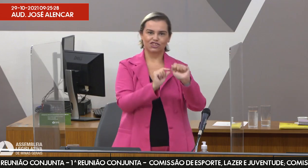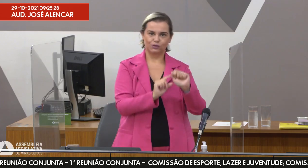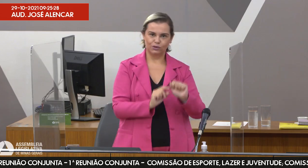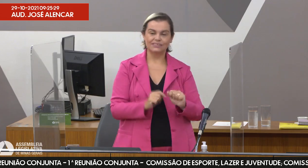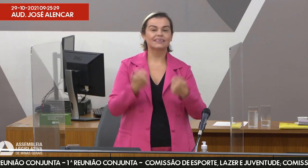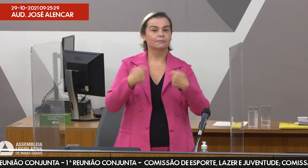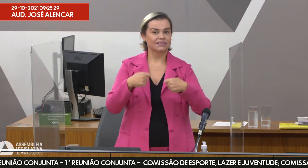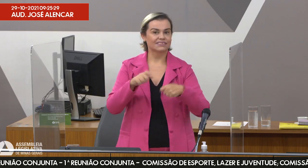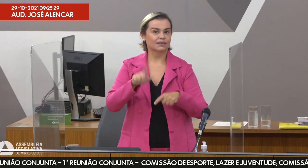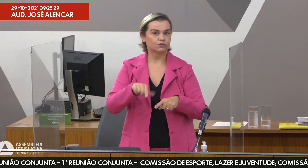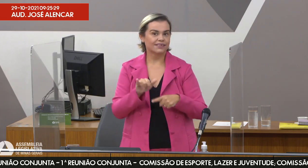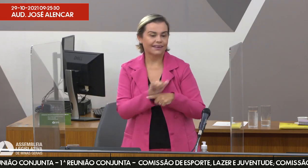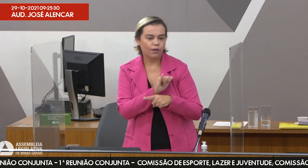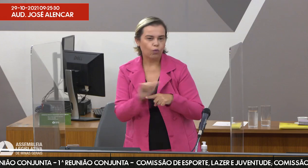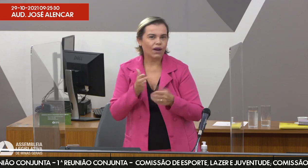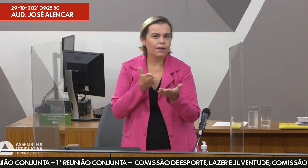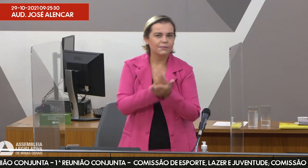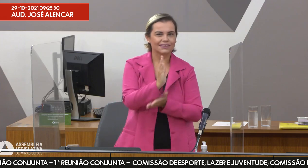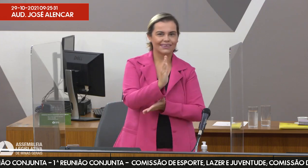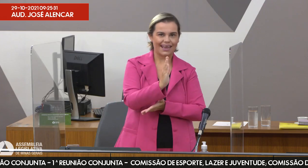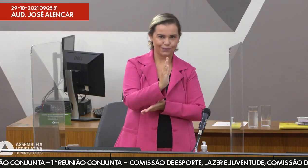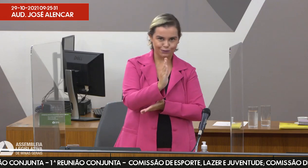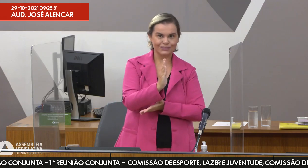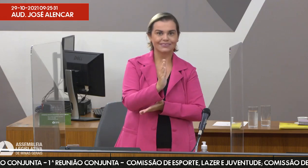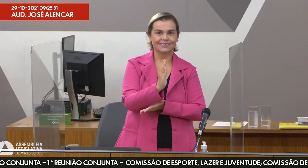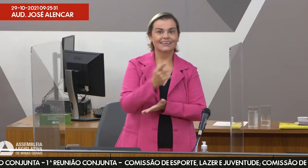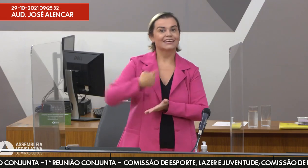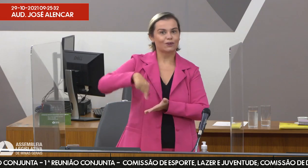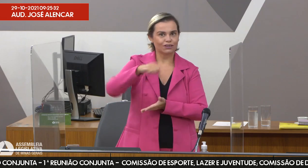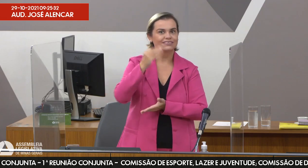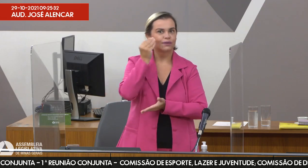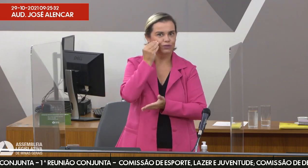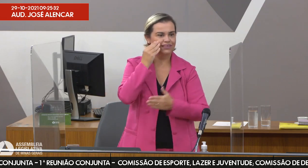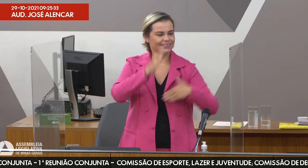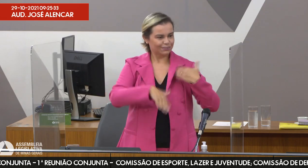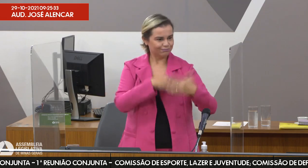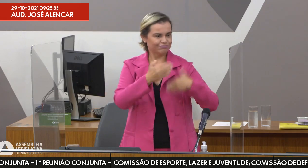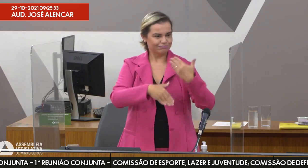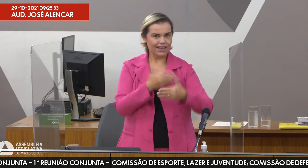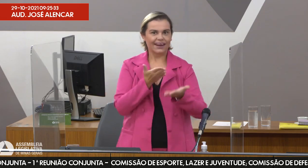E essa lei tem diversos artigos que carecem de regulamentação.